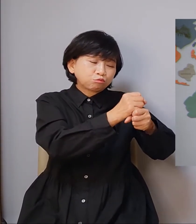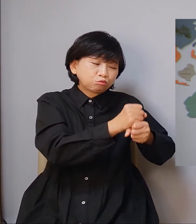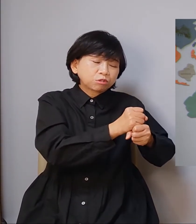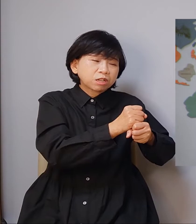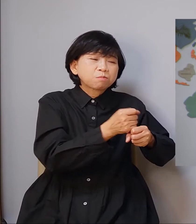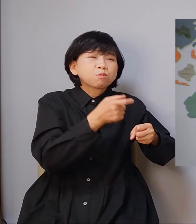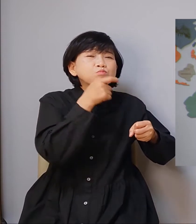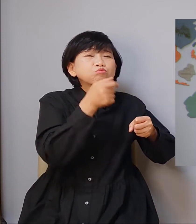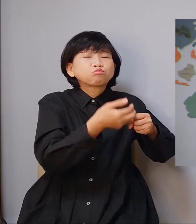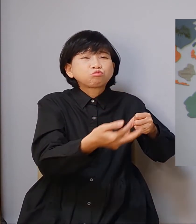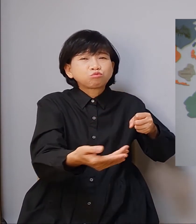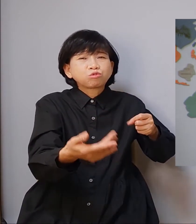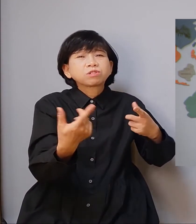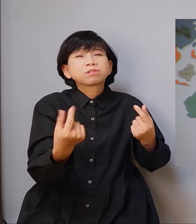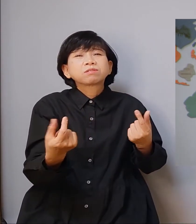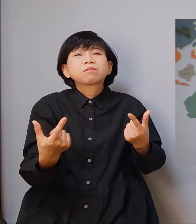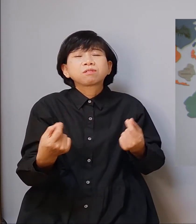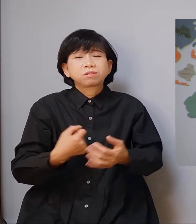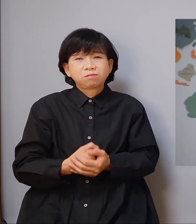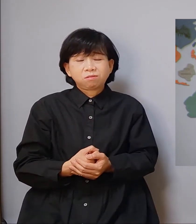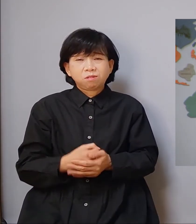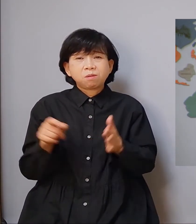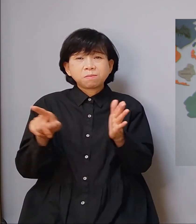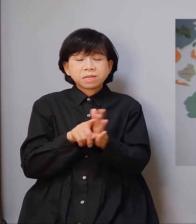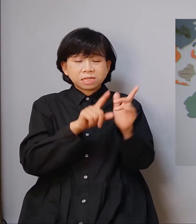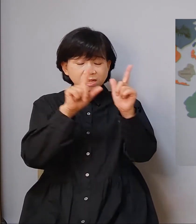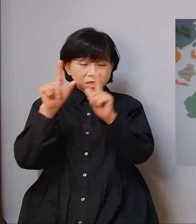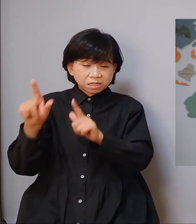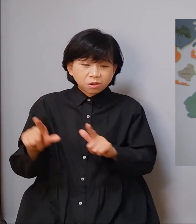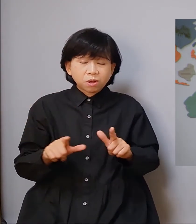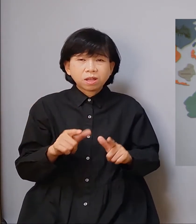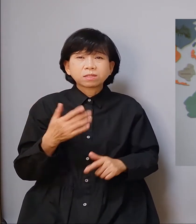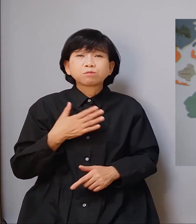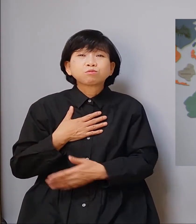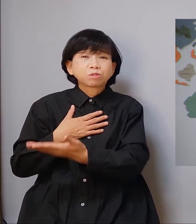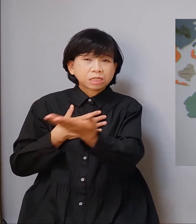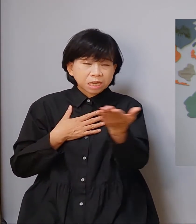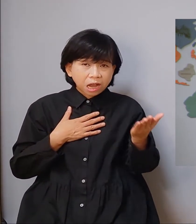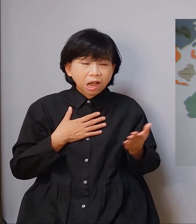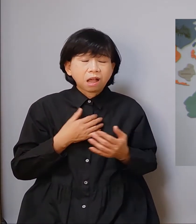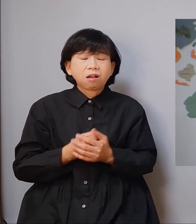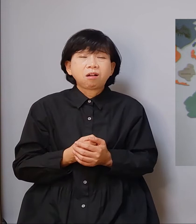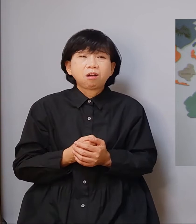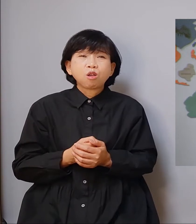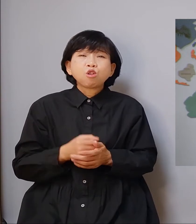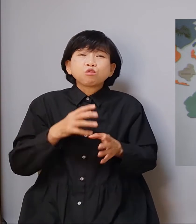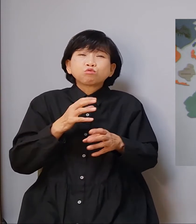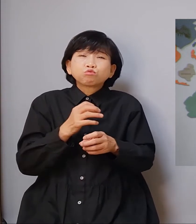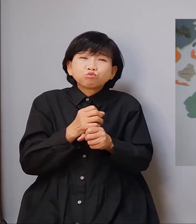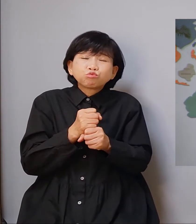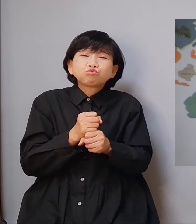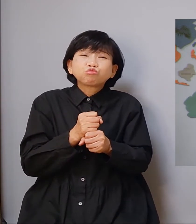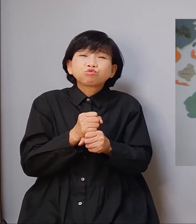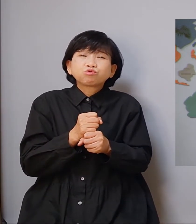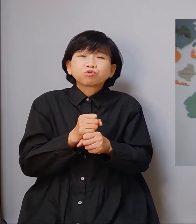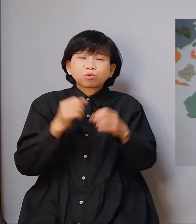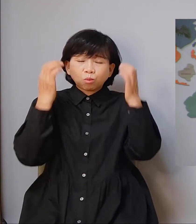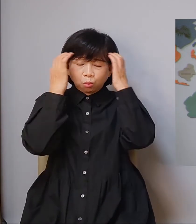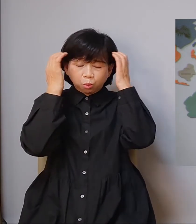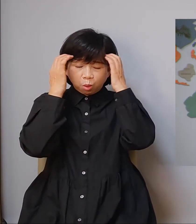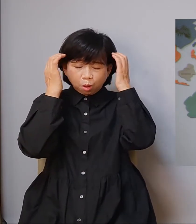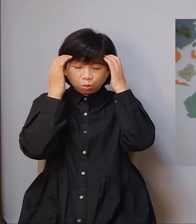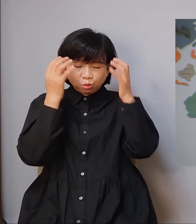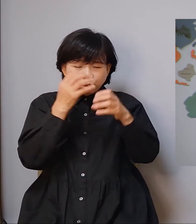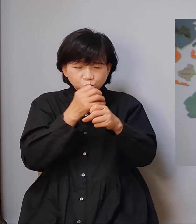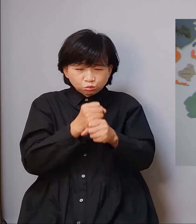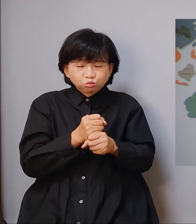인생에서도 우리의 신앙에서도 꾹 짜지게 되면 불평이 나오는지 하나님 은혜입니다 라는 말이 나오는지 알 수가